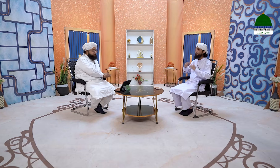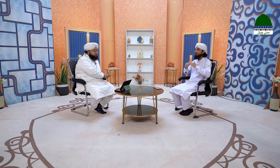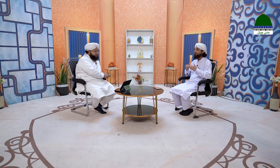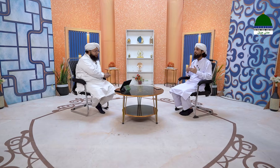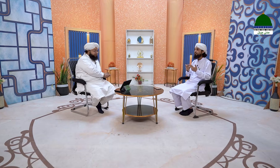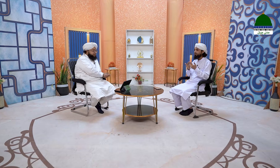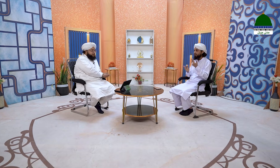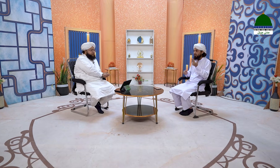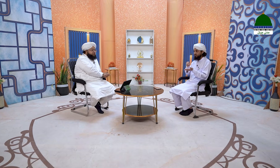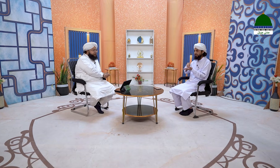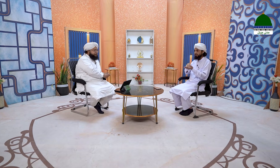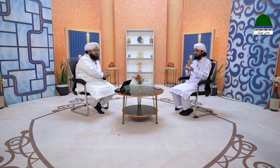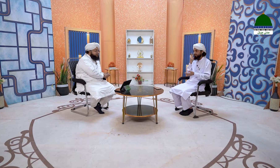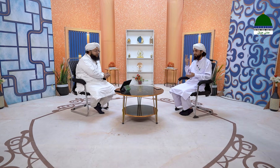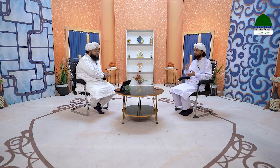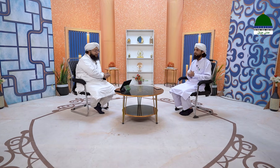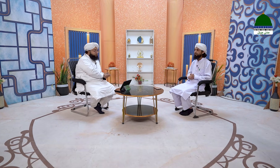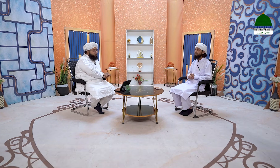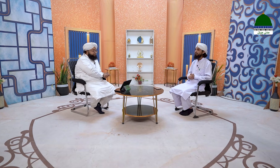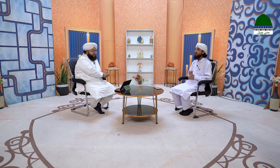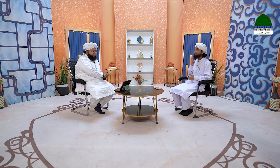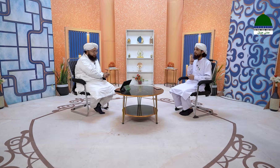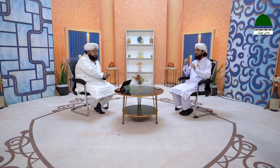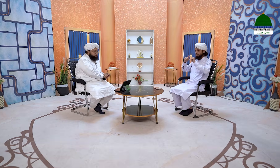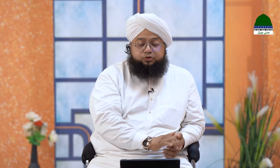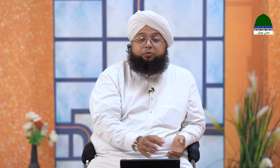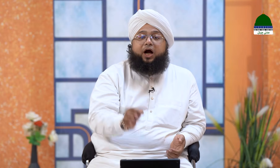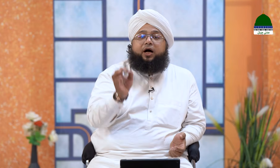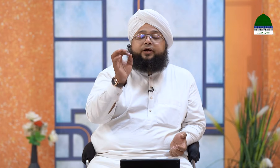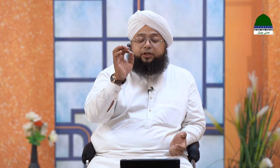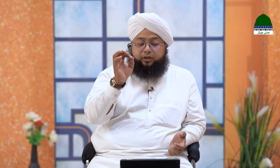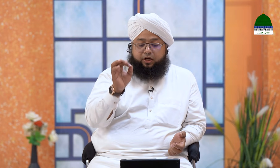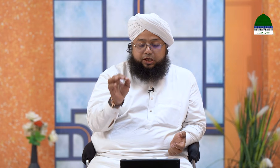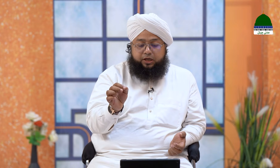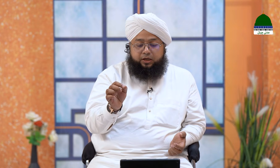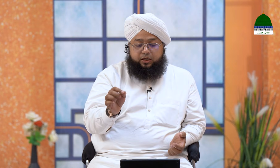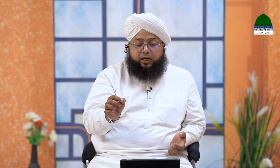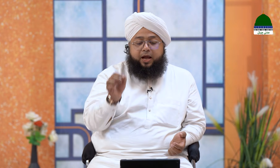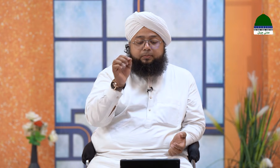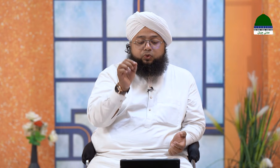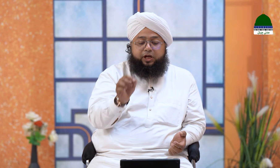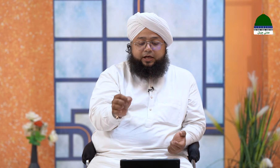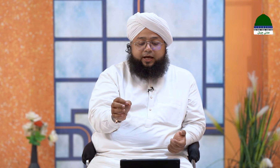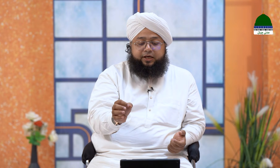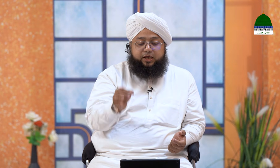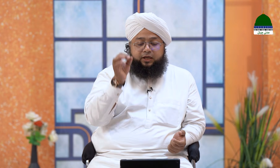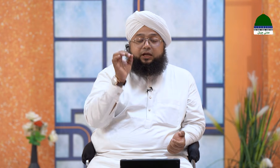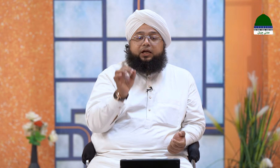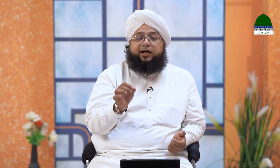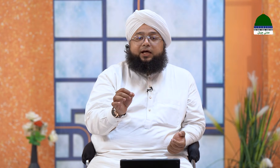فضائل بھی ہم سن لیتے ہیں۔ یہ کلمات اللہ پاک کو پیارے ہیں، سبحان اللہ،